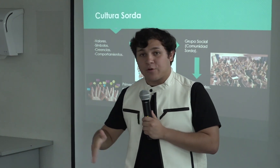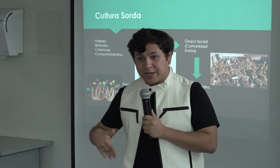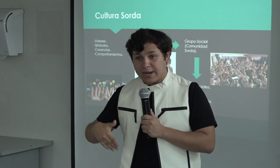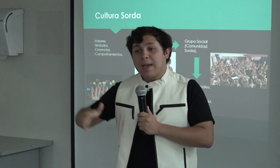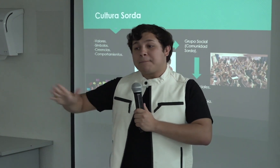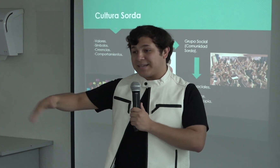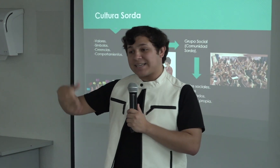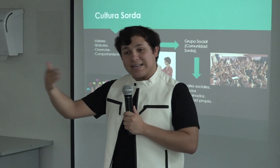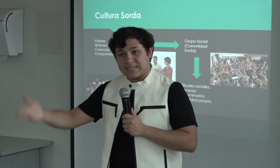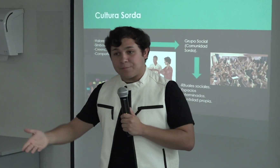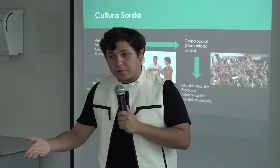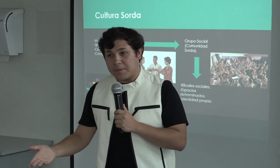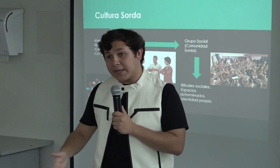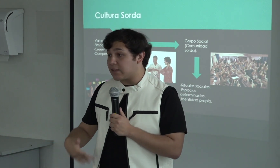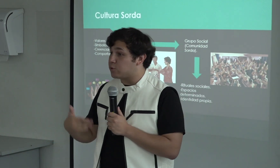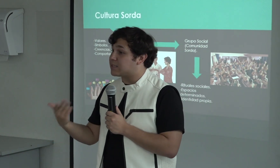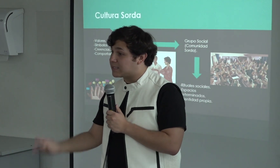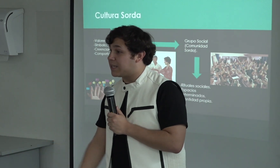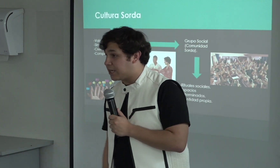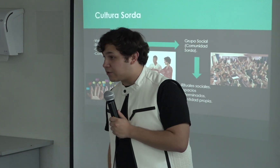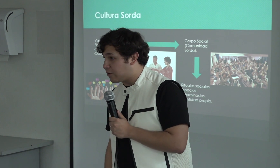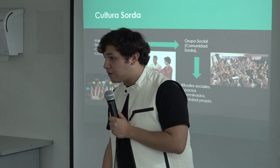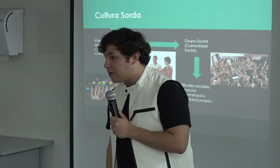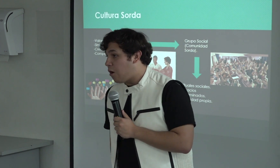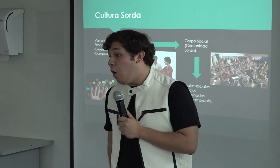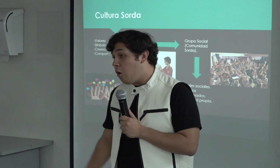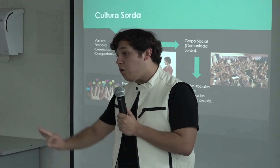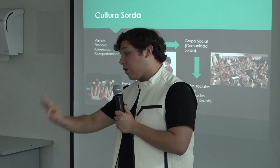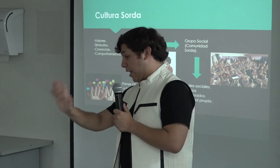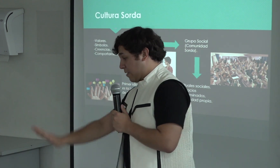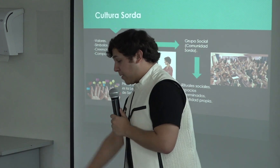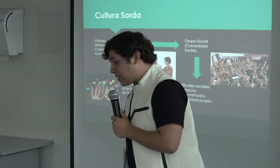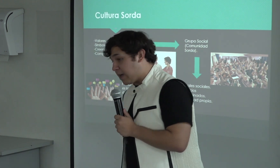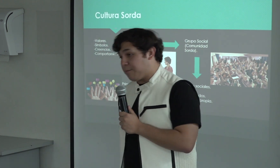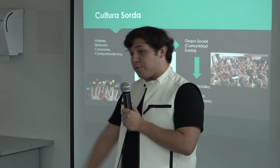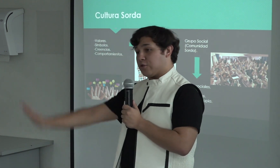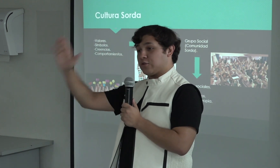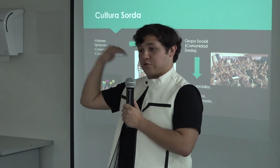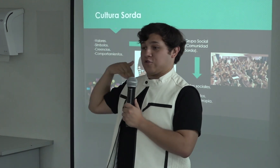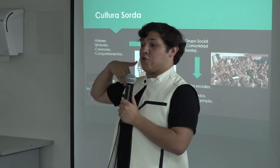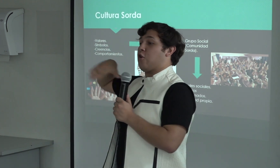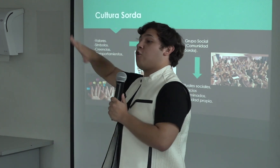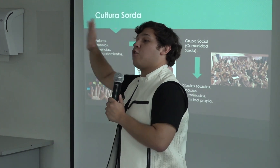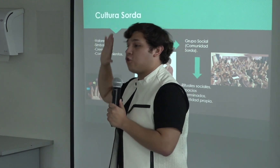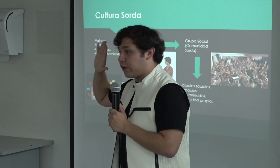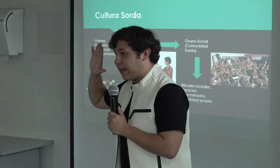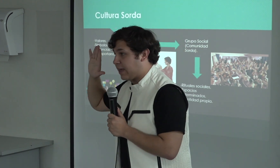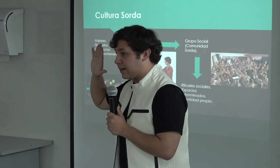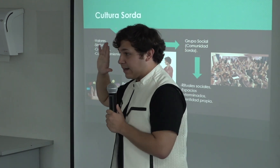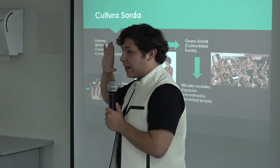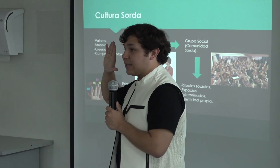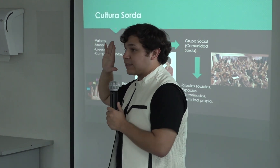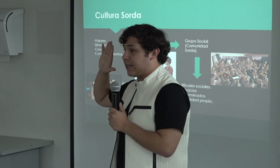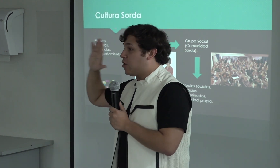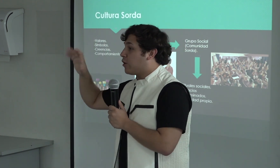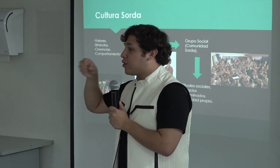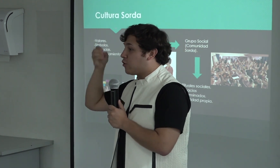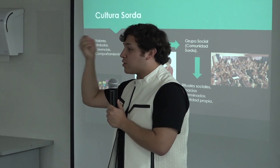poder pasar ese problema que tú estás teniendo. O en mis tiempos, yo lo que realicé, lo que yo